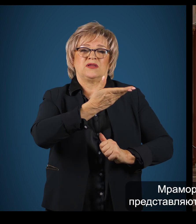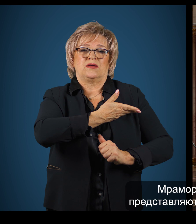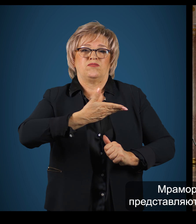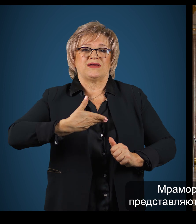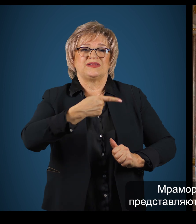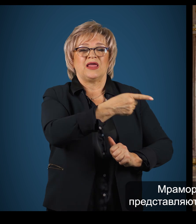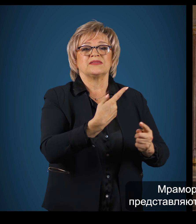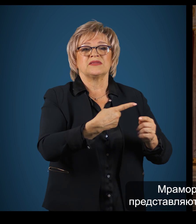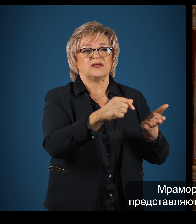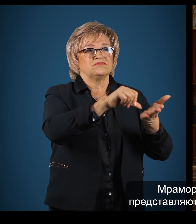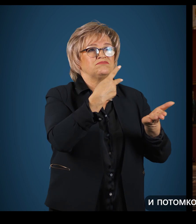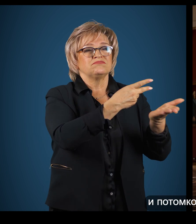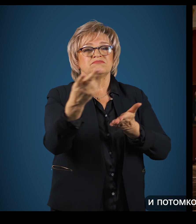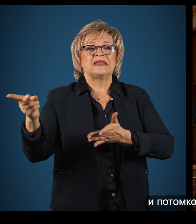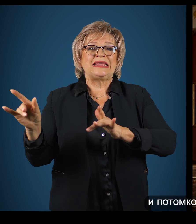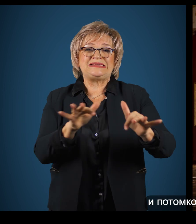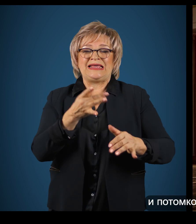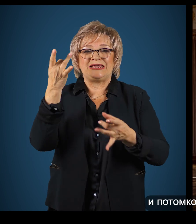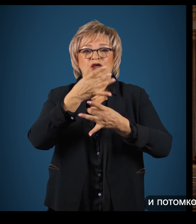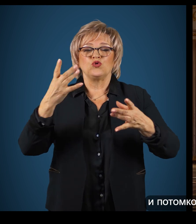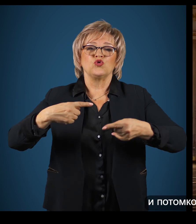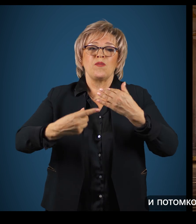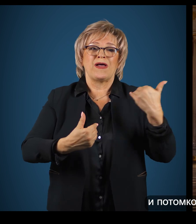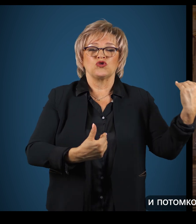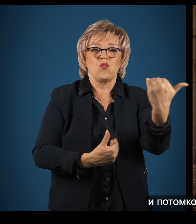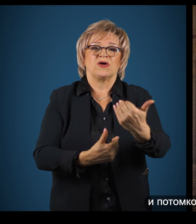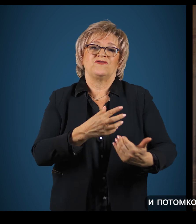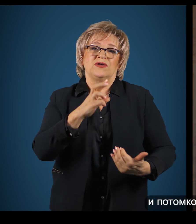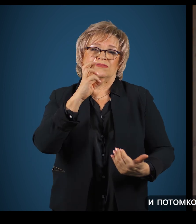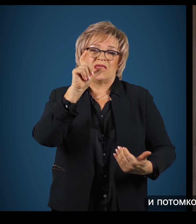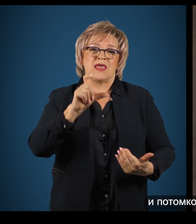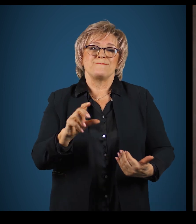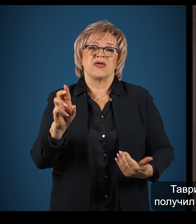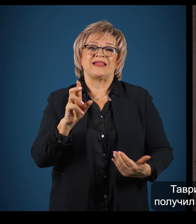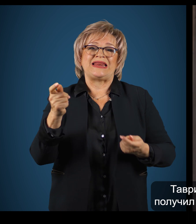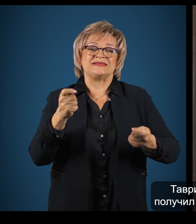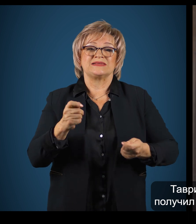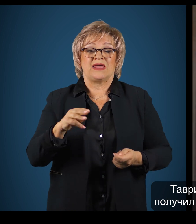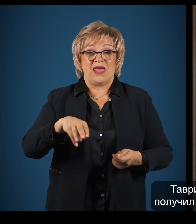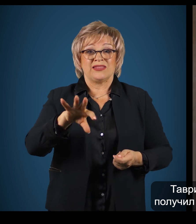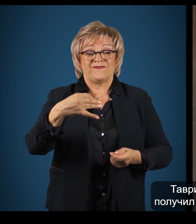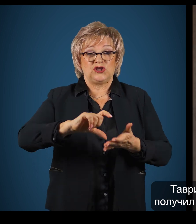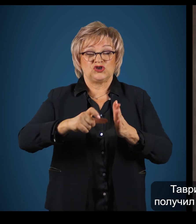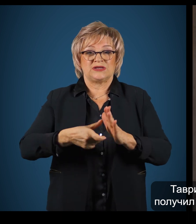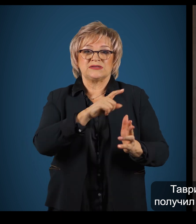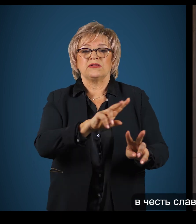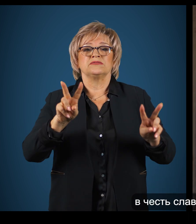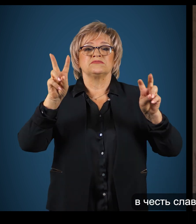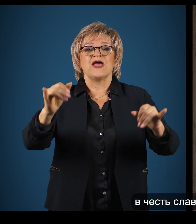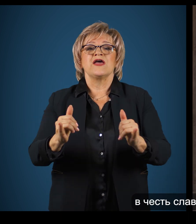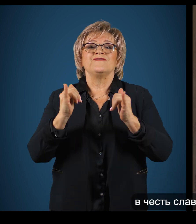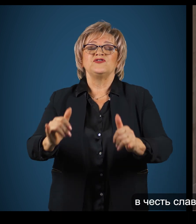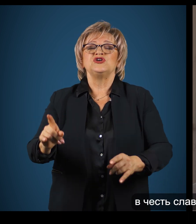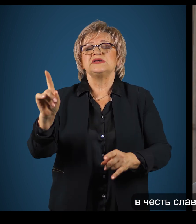представляют деятелей культуры и потомков Императрицы Таврический зал получил свое название